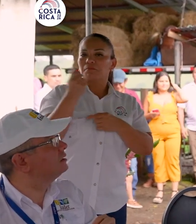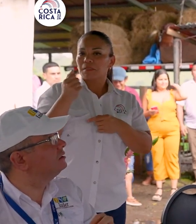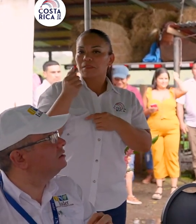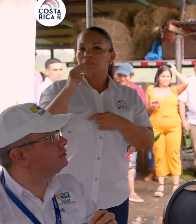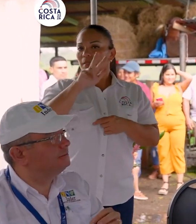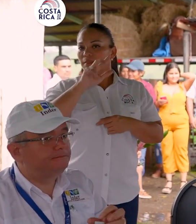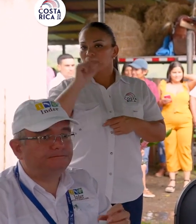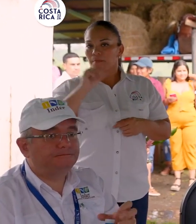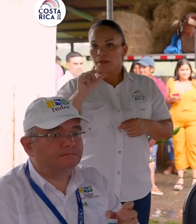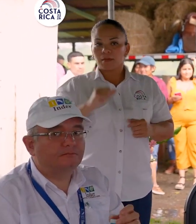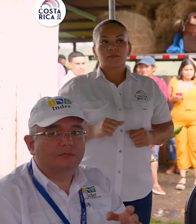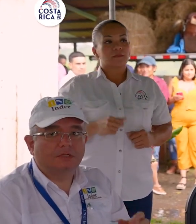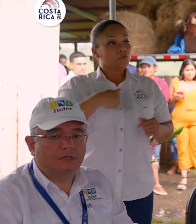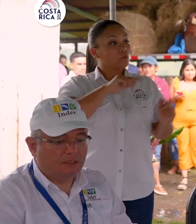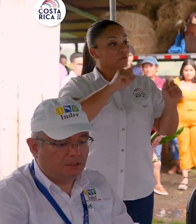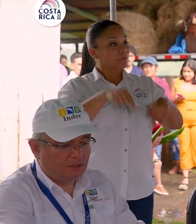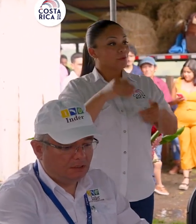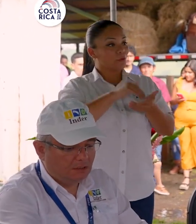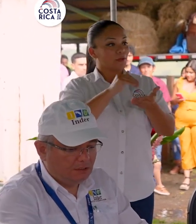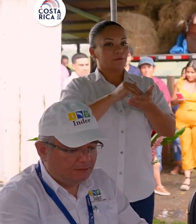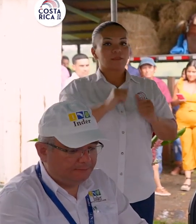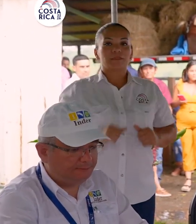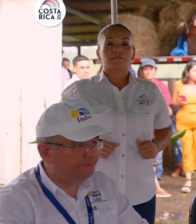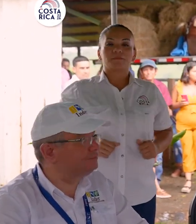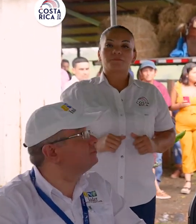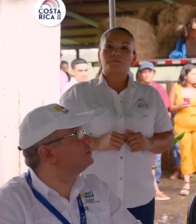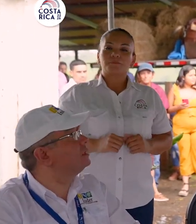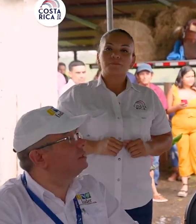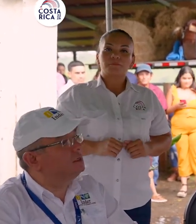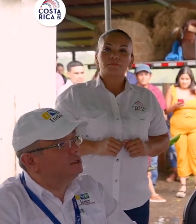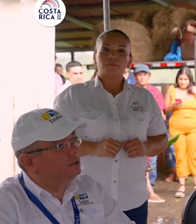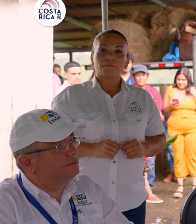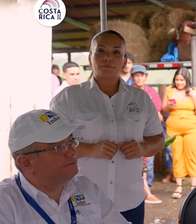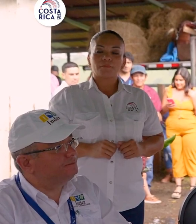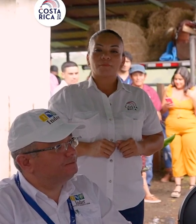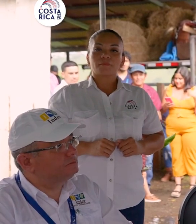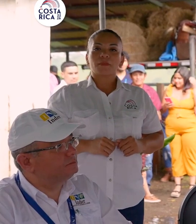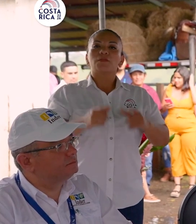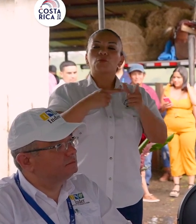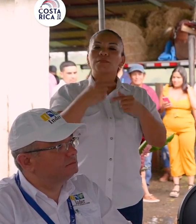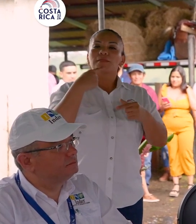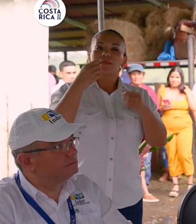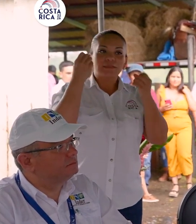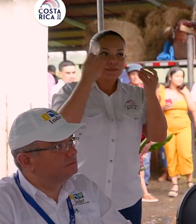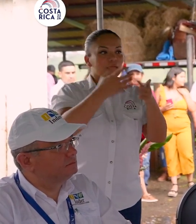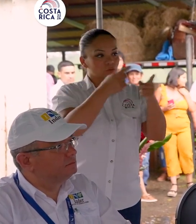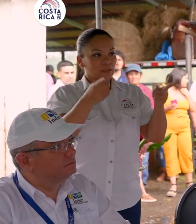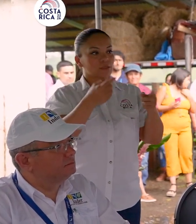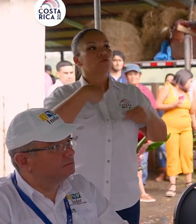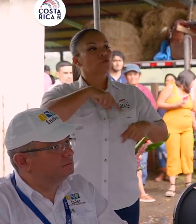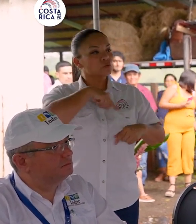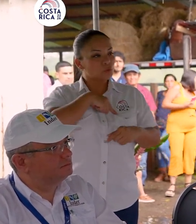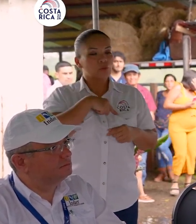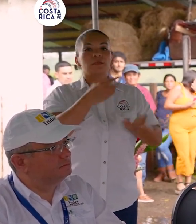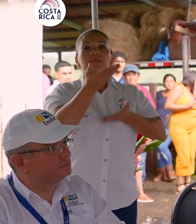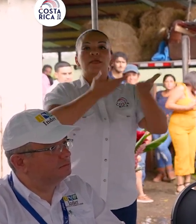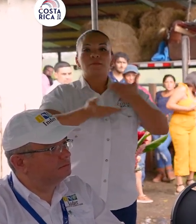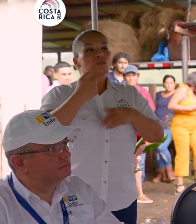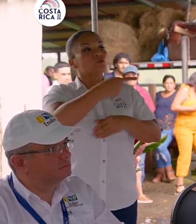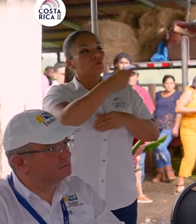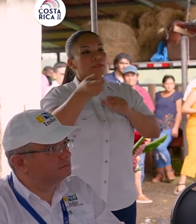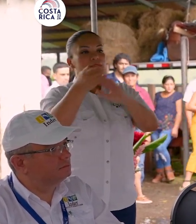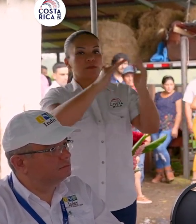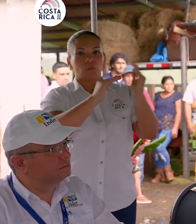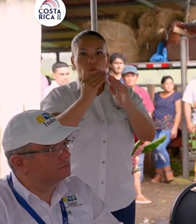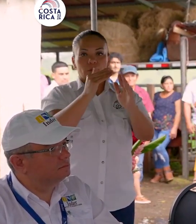3 meses y 3 semanas. Y aquí estoy. Entonces, nada más decirle, nosotros estamos al servicio del